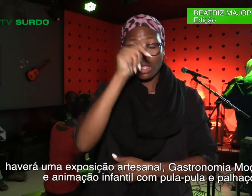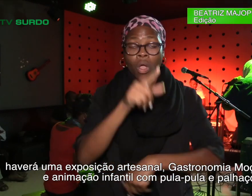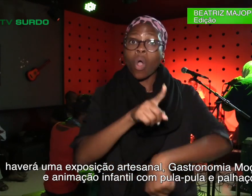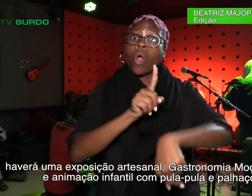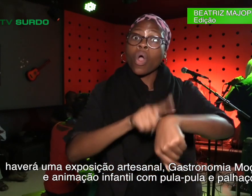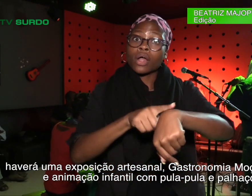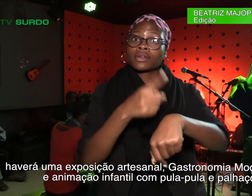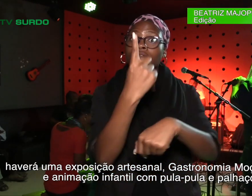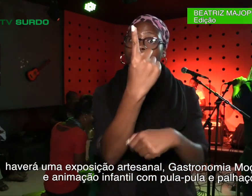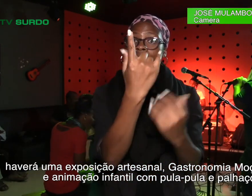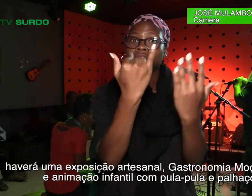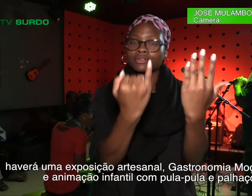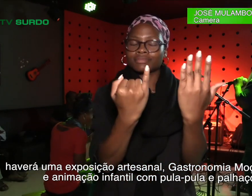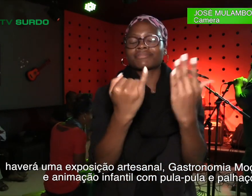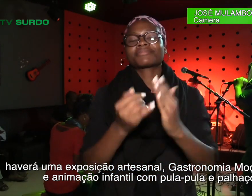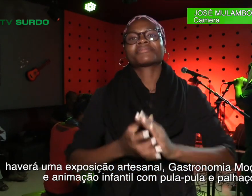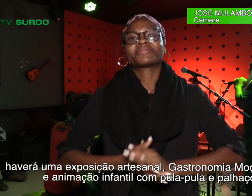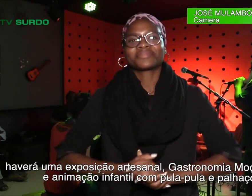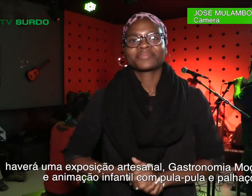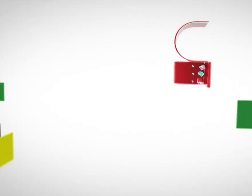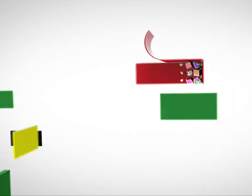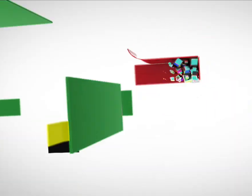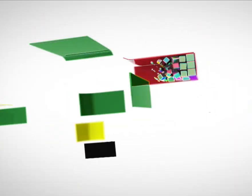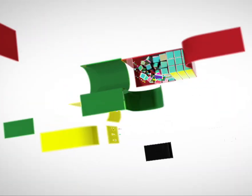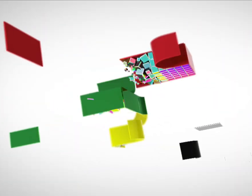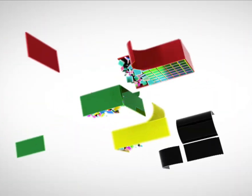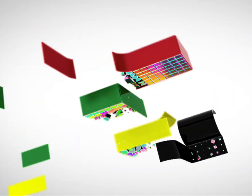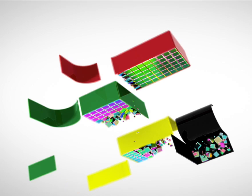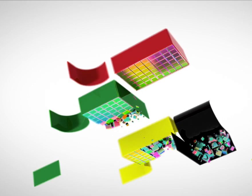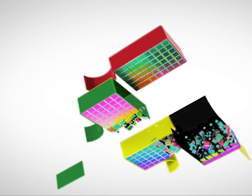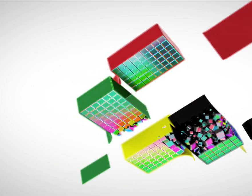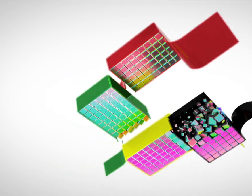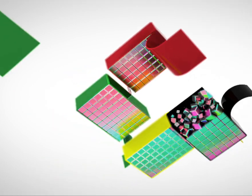gastronomia moçambicana e animação infantil com pula-pula e palhaços.